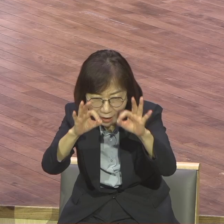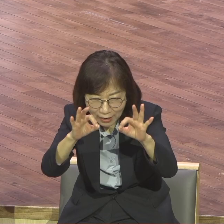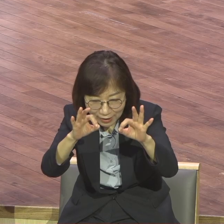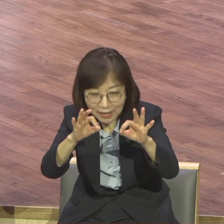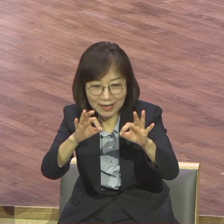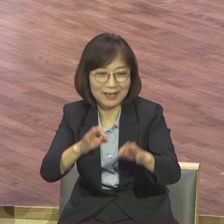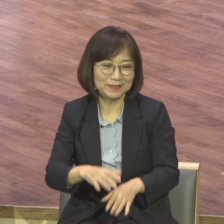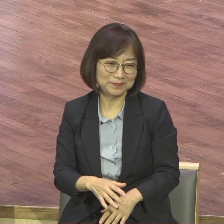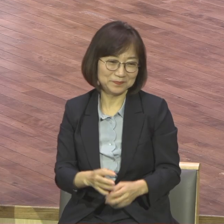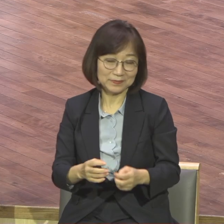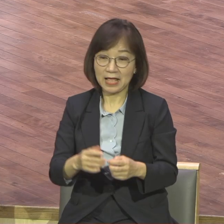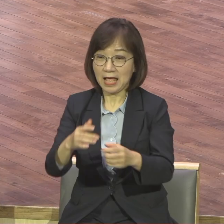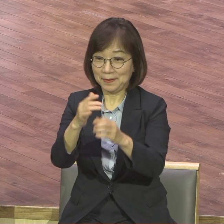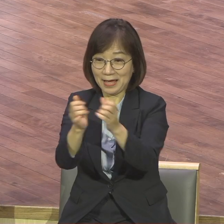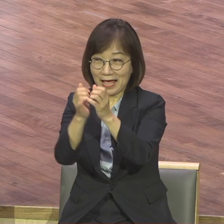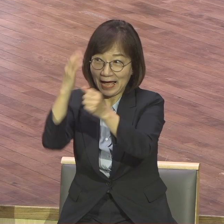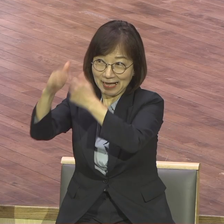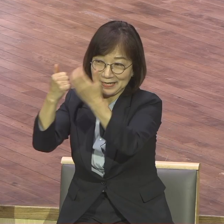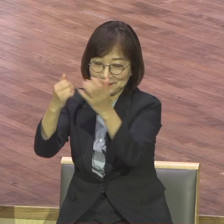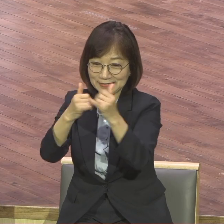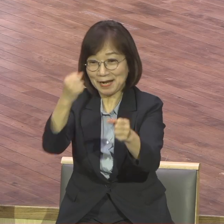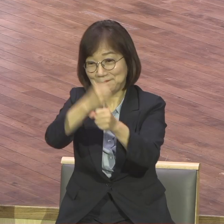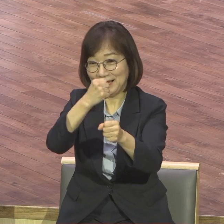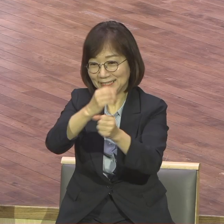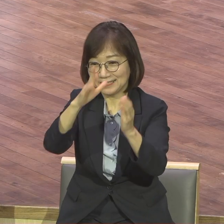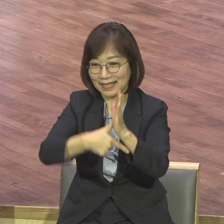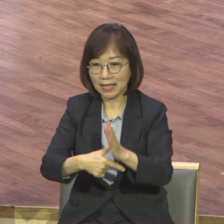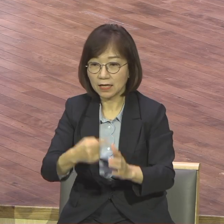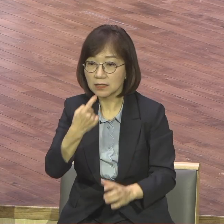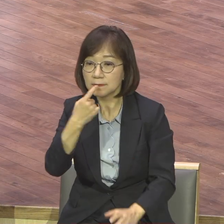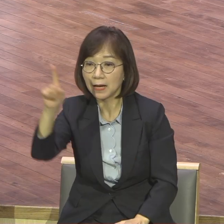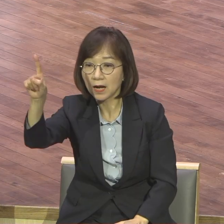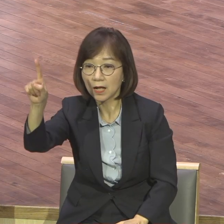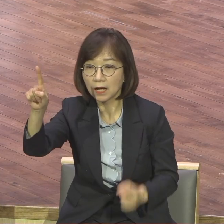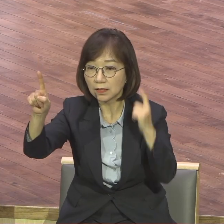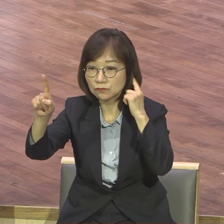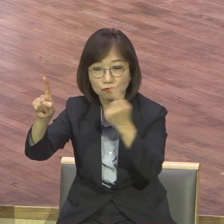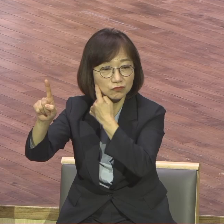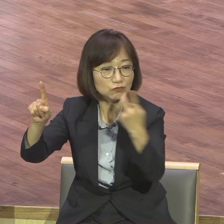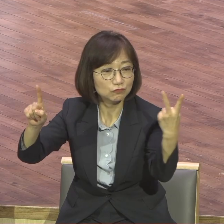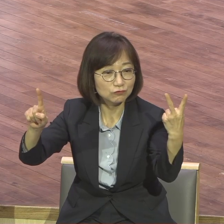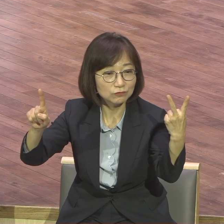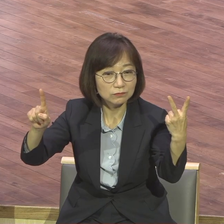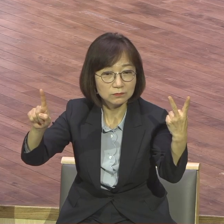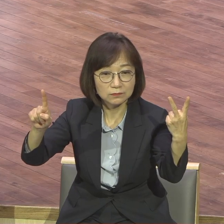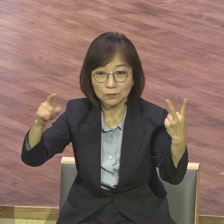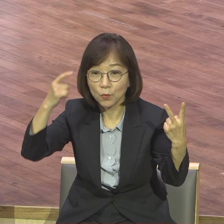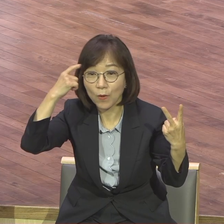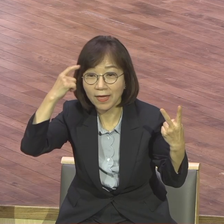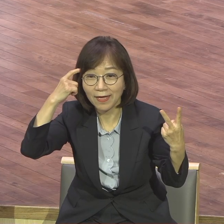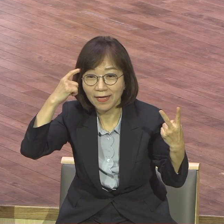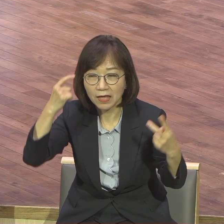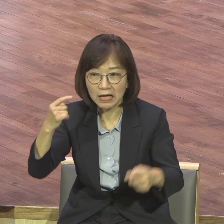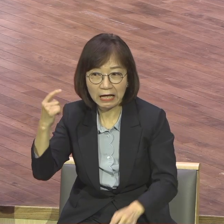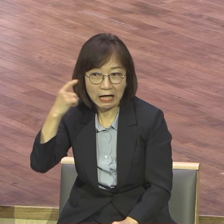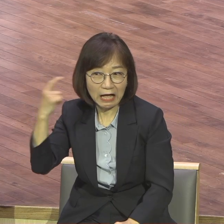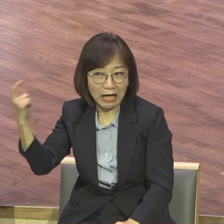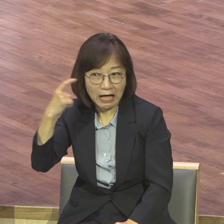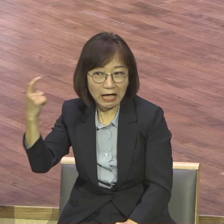두 개의 귀와 한 개의 입을 주신 이유가 뭐냐? 듣기는 속히 하고 말하기는 더디하라는